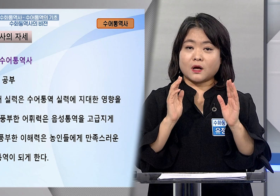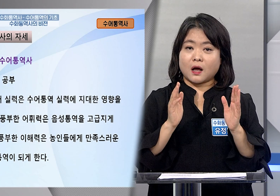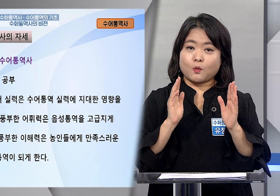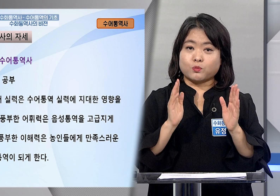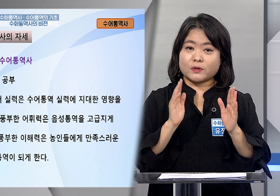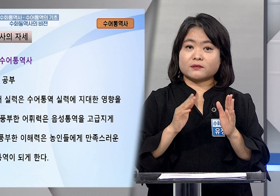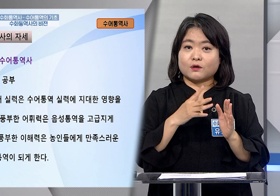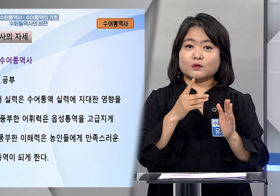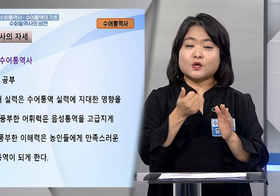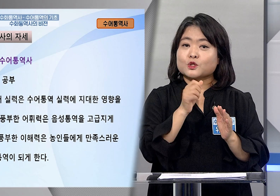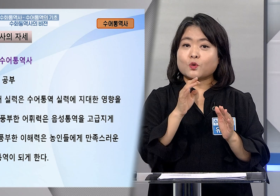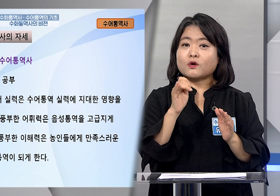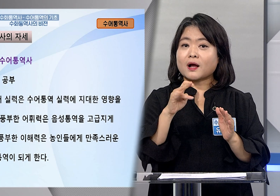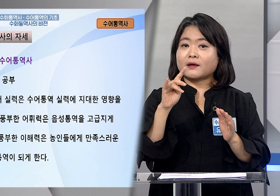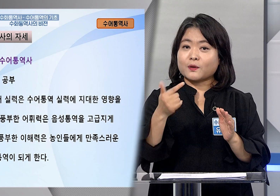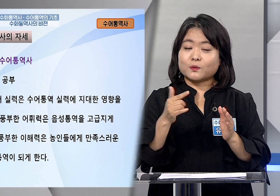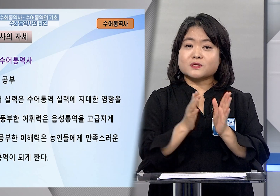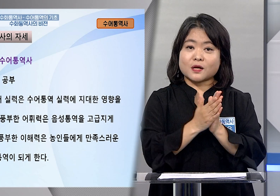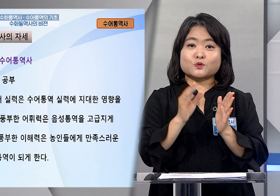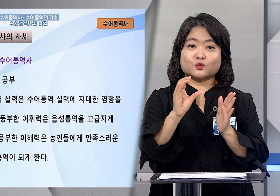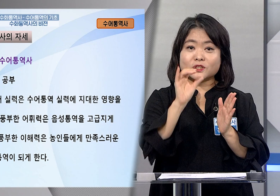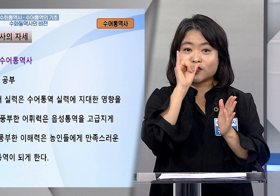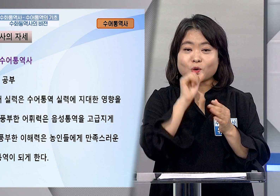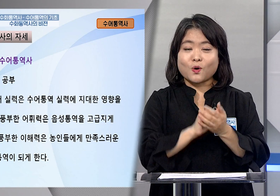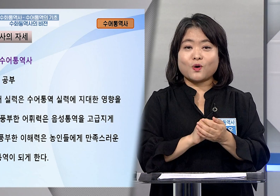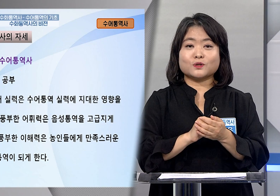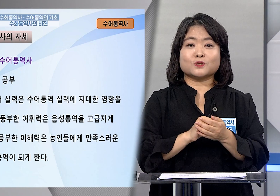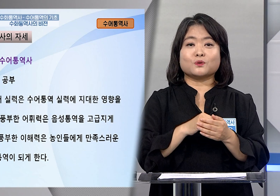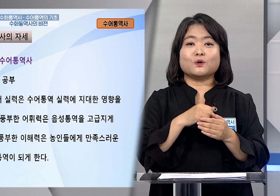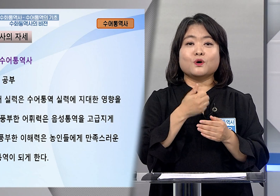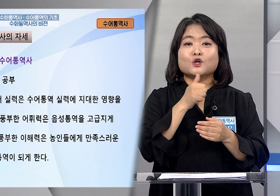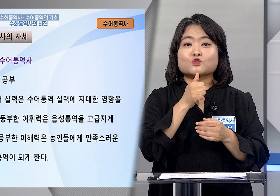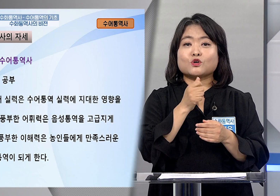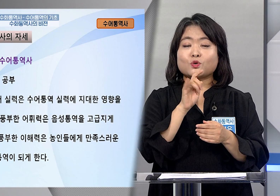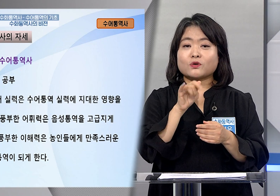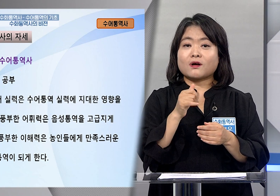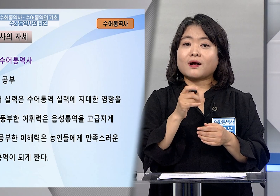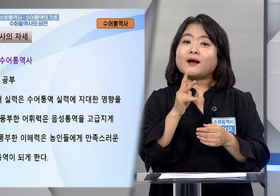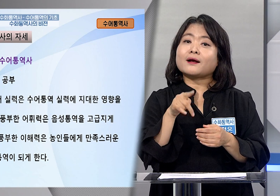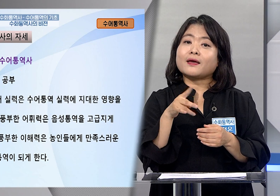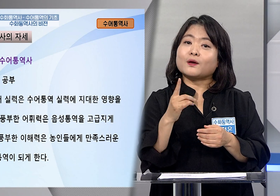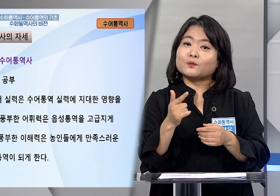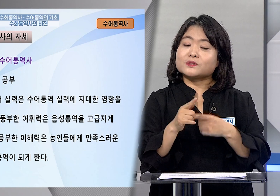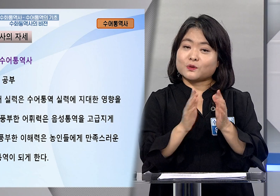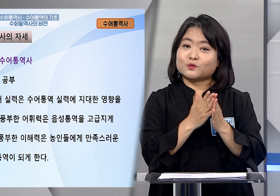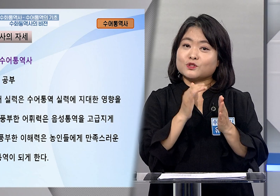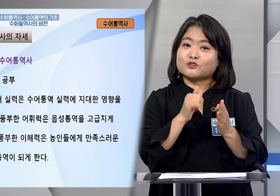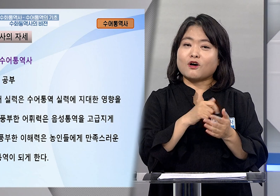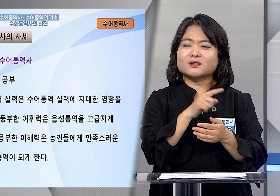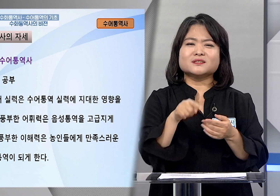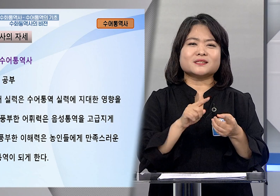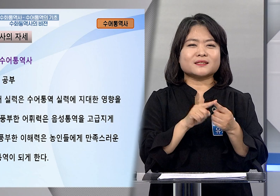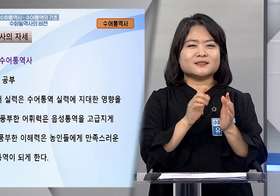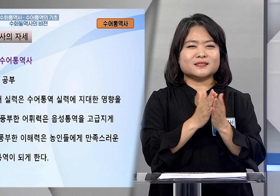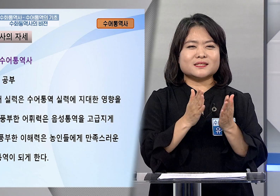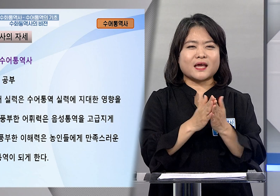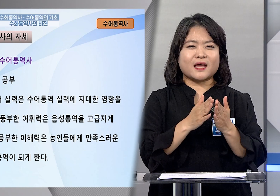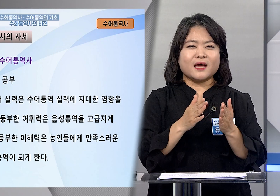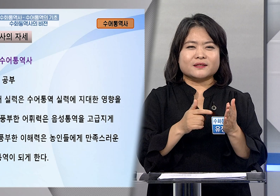우리가 공부했던 통역학 개론 책도 있죠. 그리고 수어 통역학 개론 책도 있고요. 그 책들은 이제